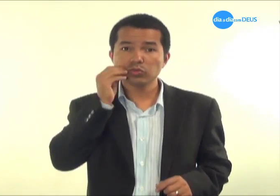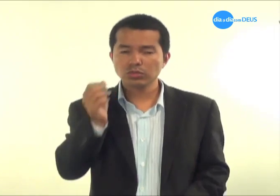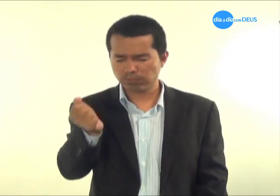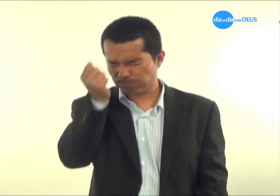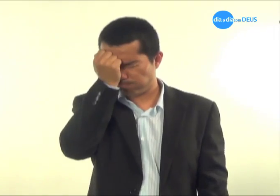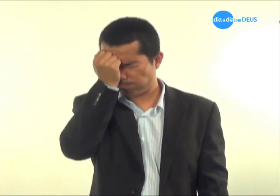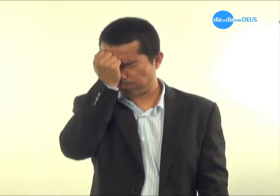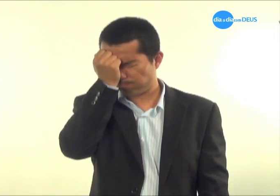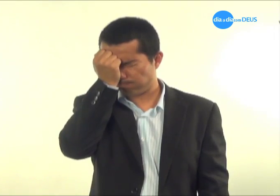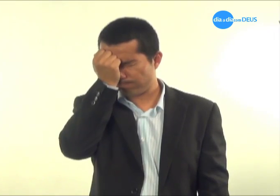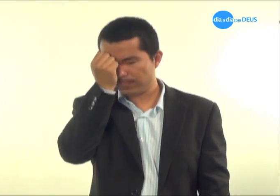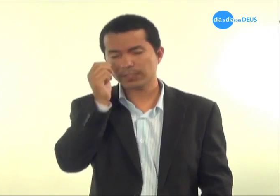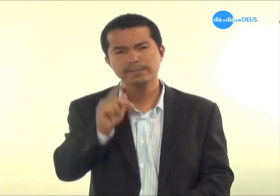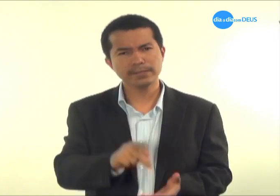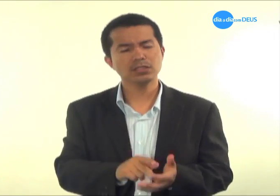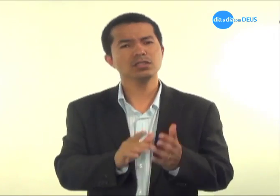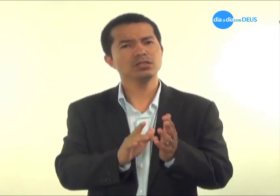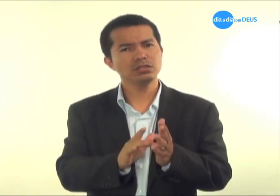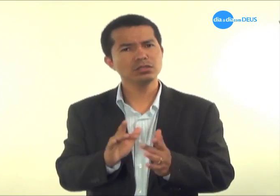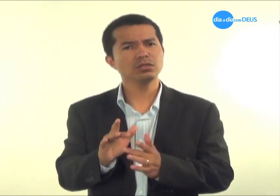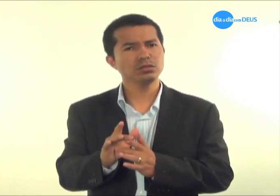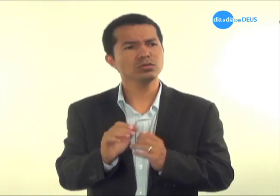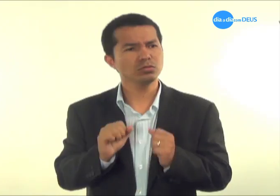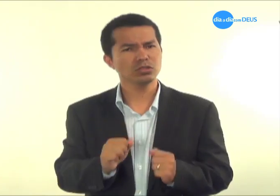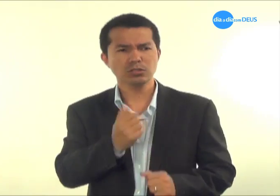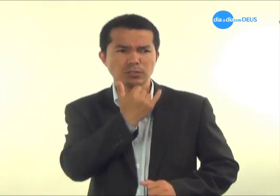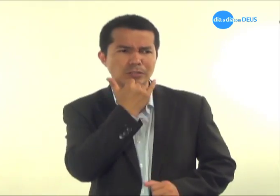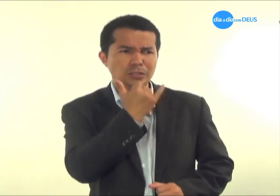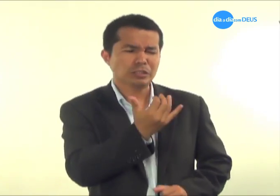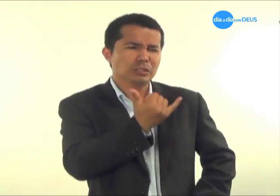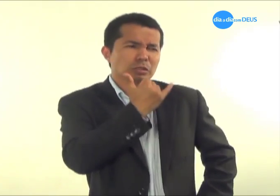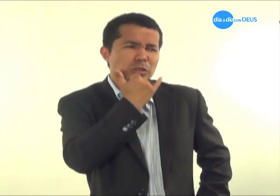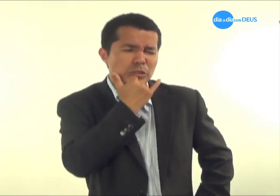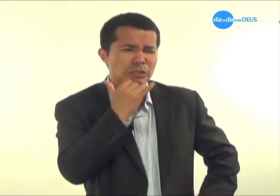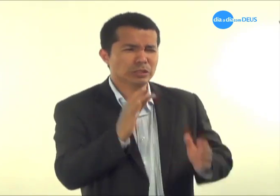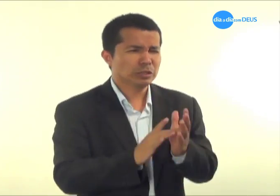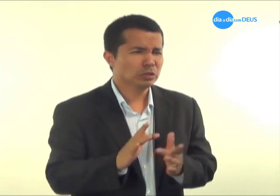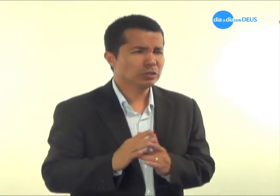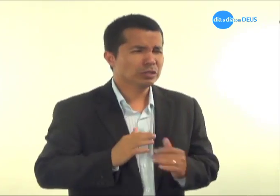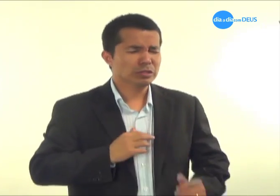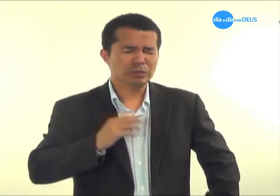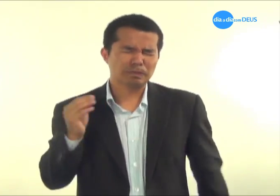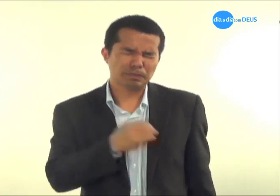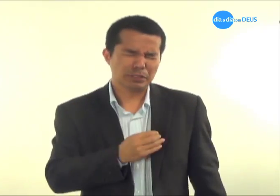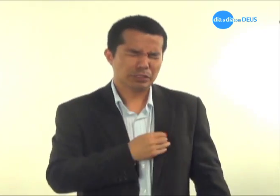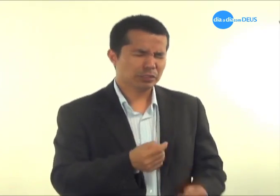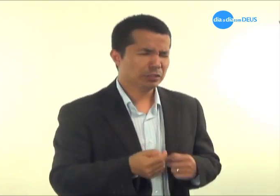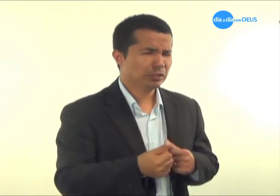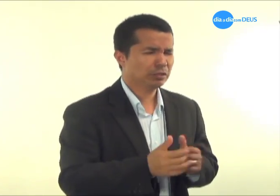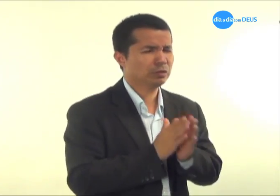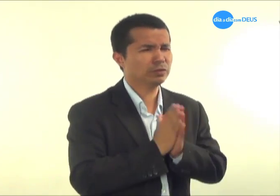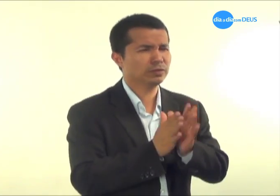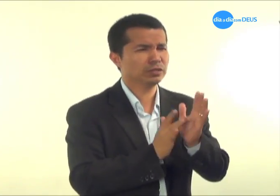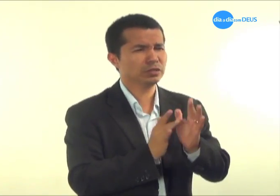Jesus ressuscitado dentre os mortos, e dissesse: Jesus, pequei contra o céu e contra ti, tenha misericórdia de